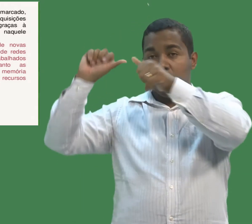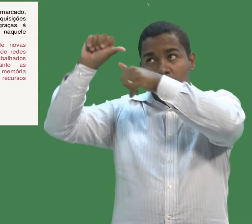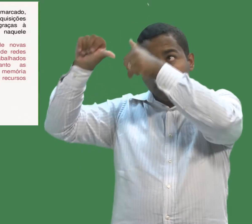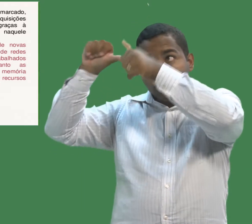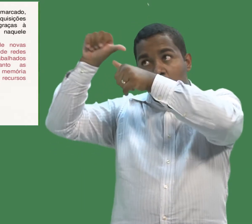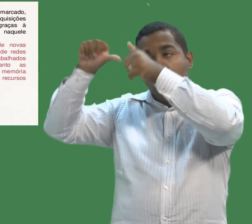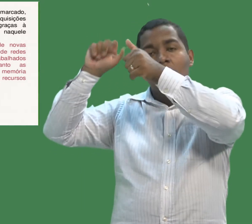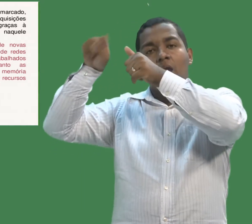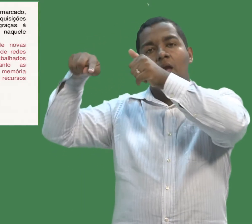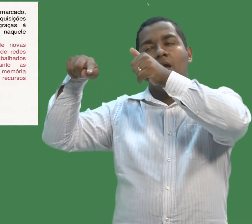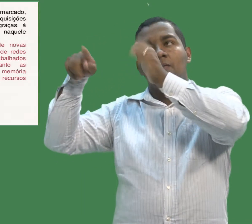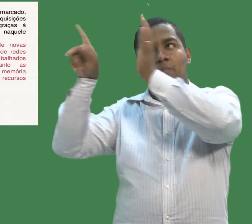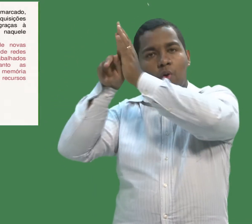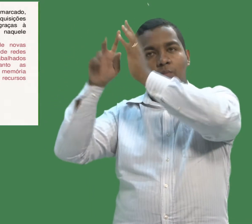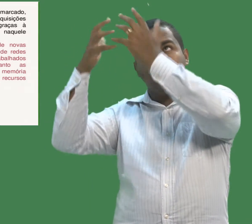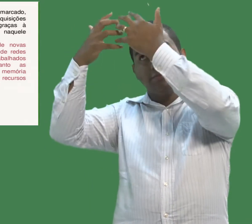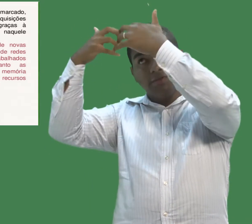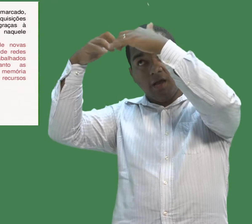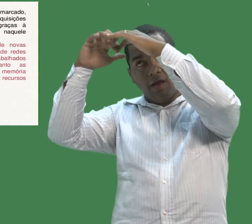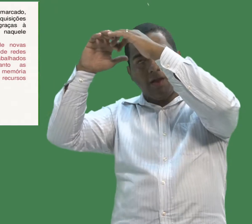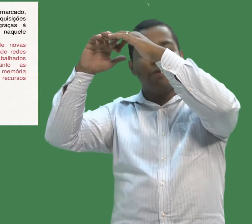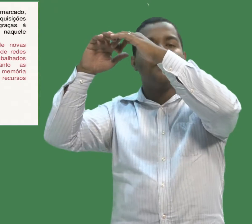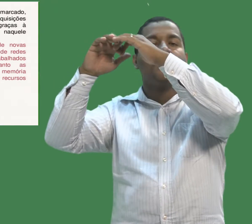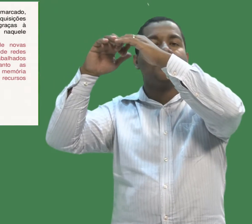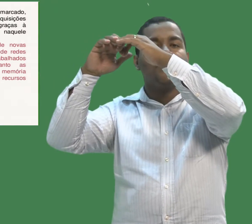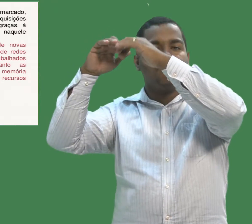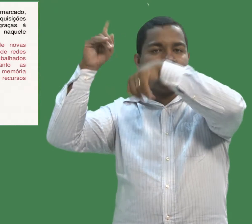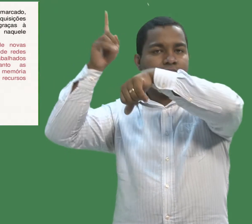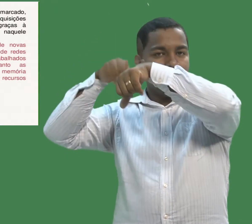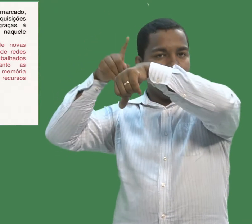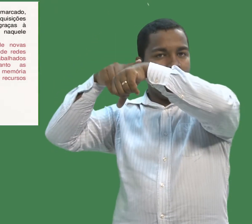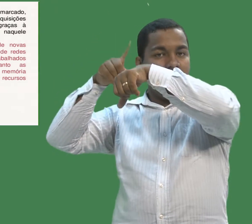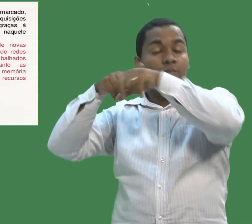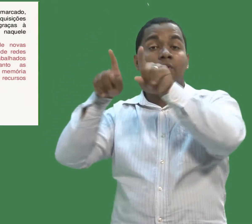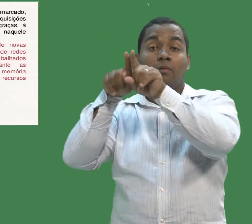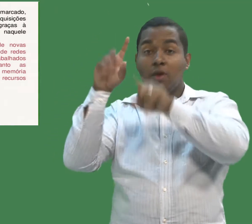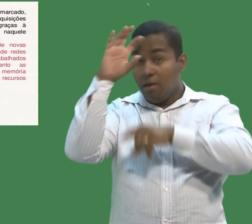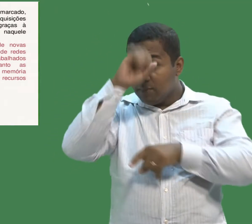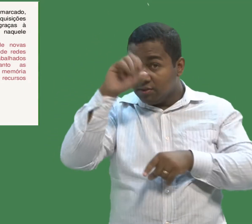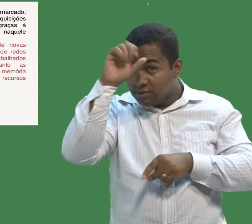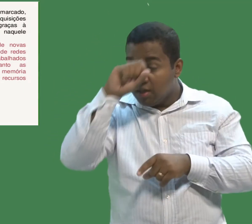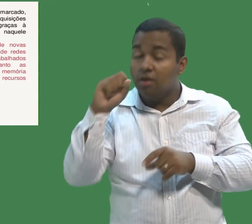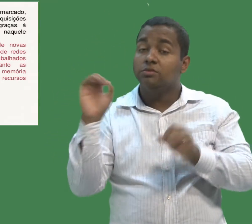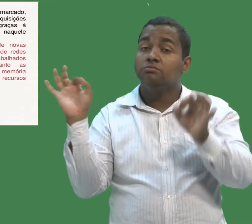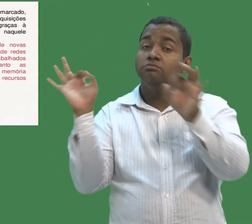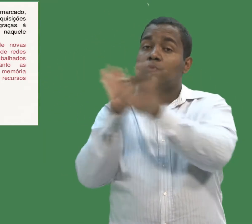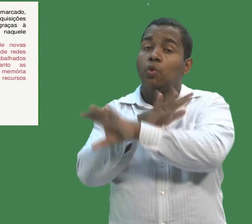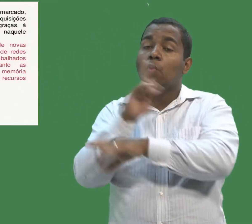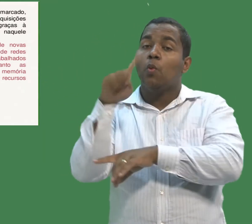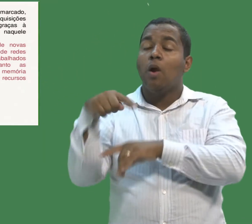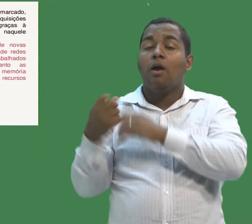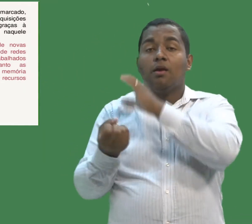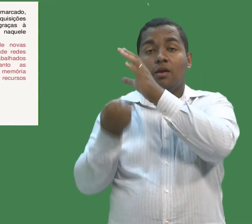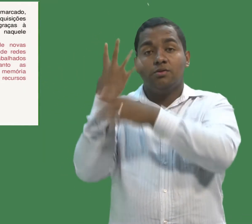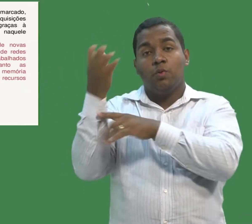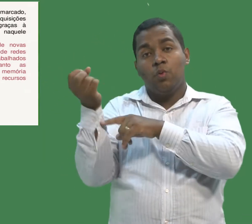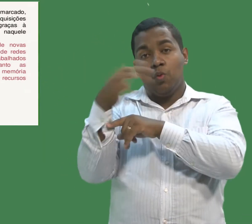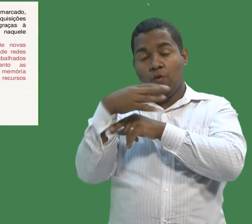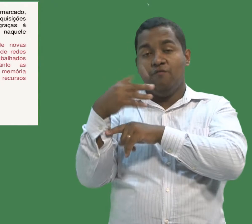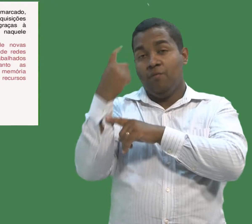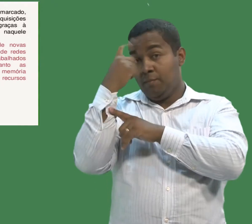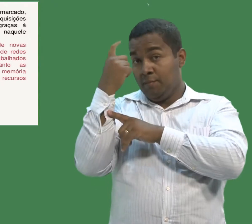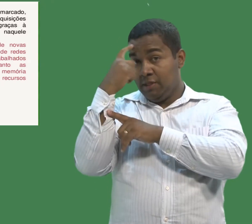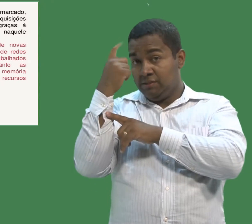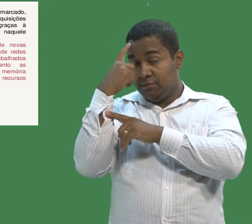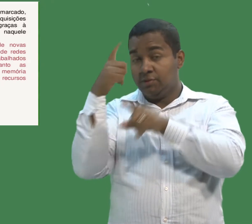configuração físico-química do cérebro naquele determinado período. A aprendizagem se efetua pela criação de novas memórias